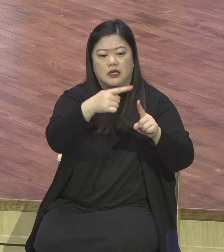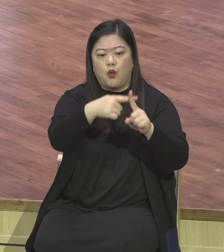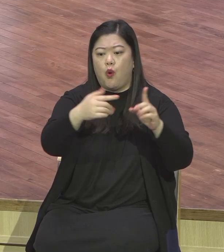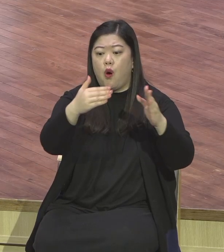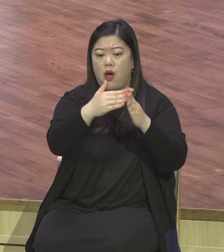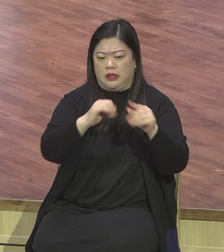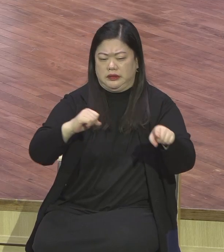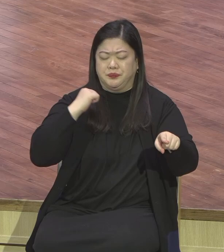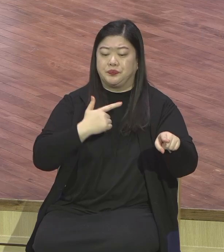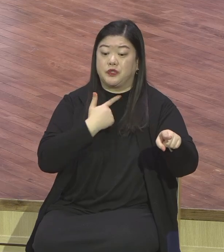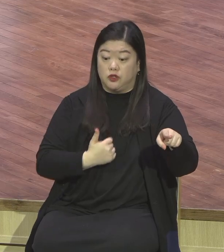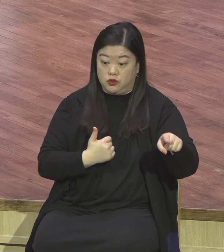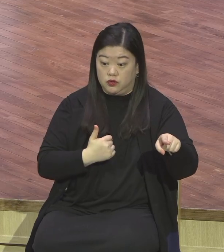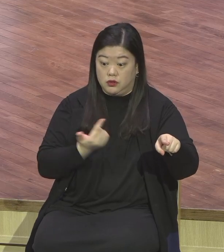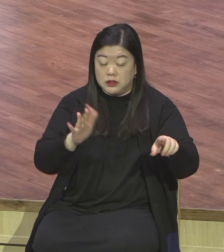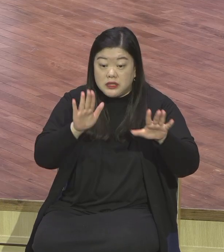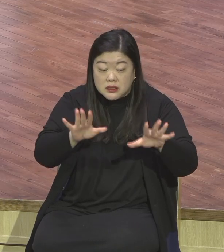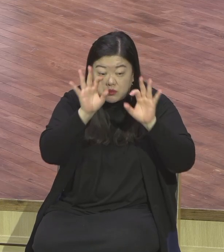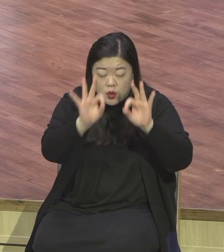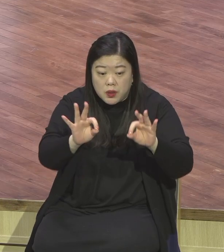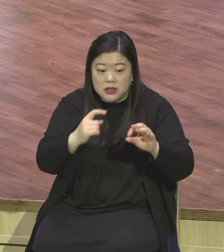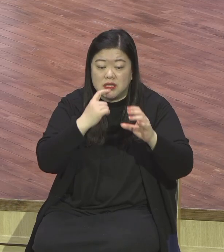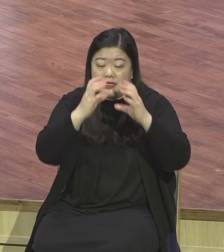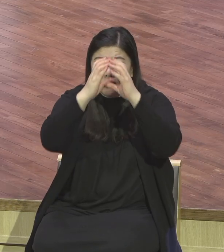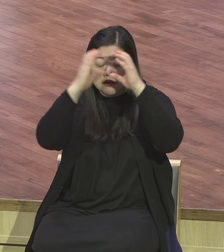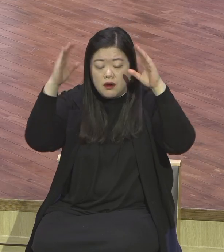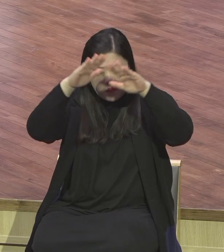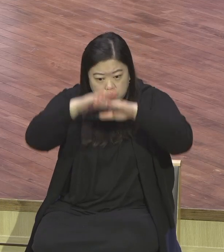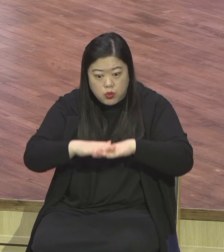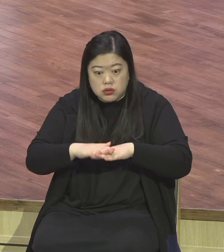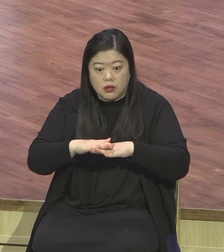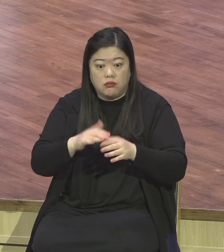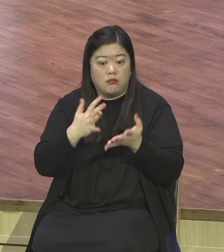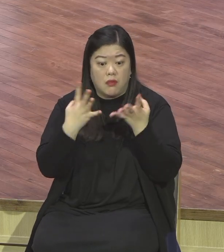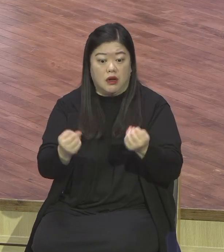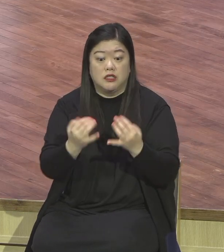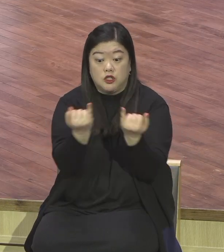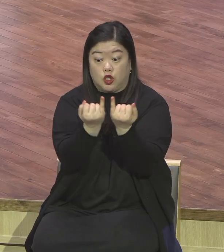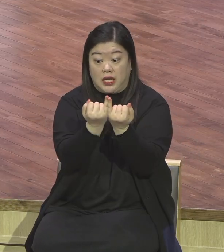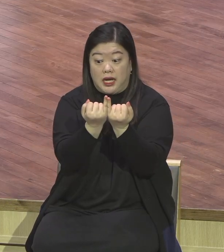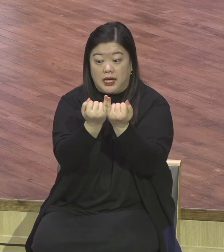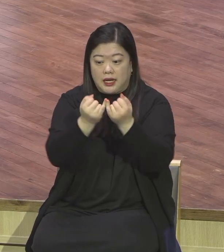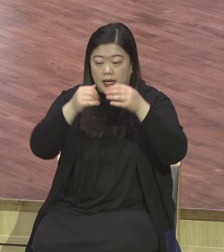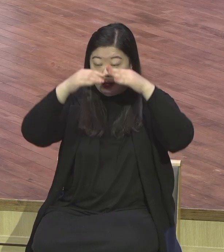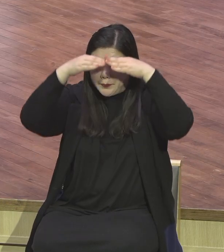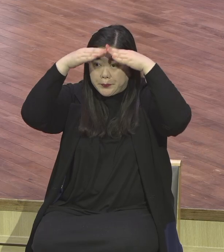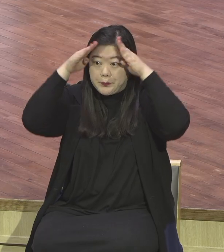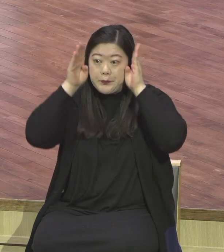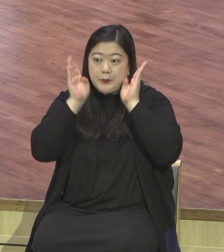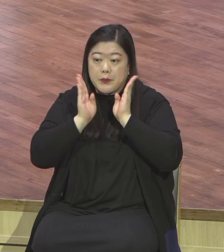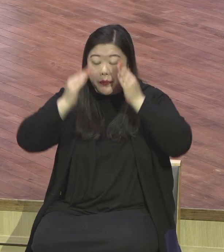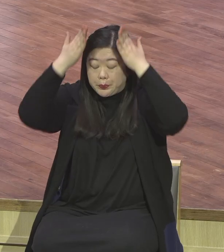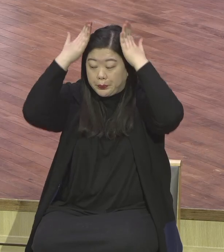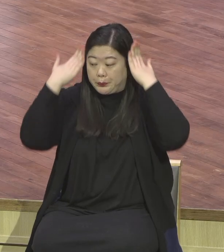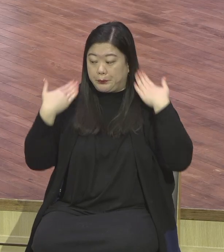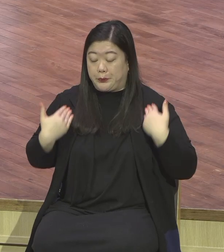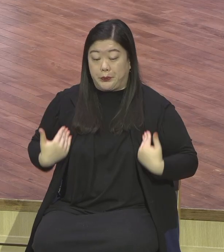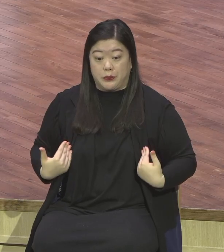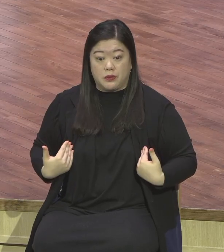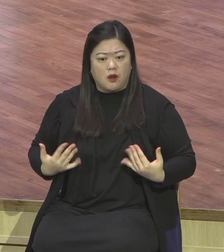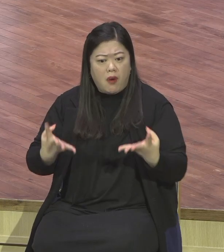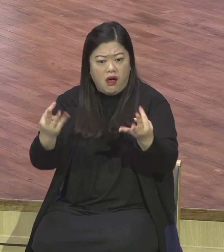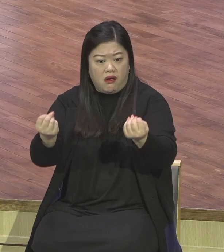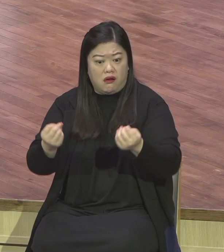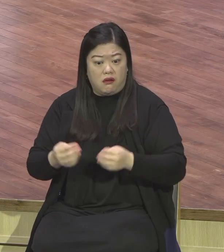아시겠어요 지금 사실은 왕국만 남아있지 영국 가보면 깜짝 놀랍니다 싹 다 무슬렘입니다